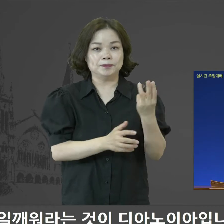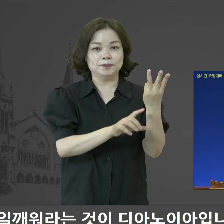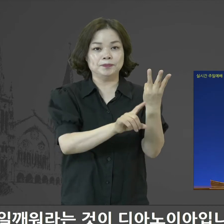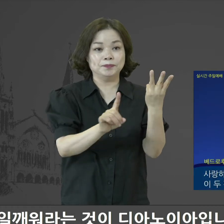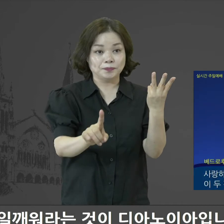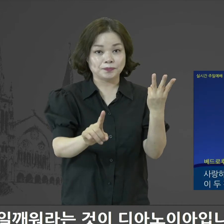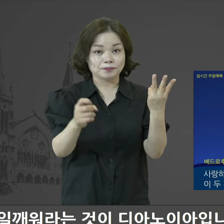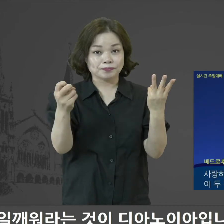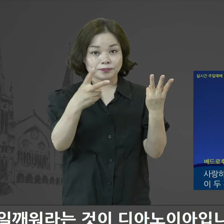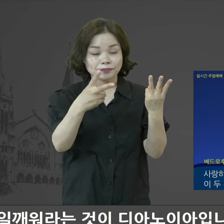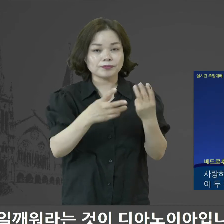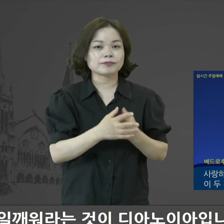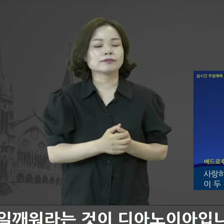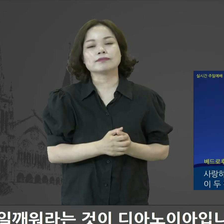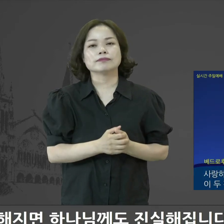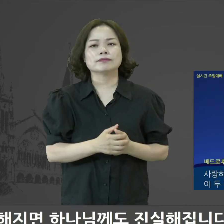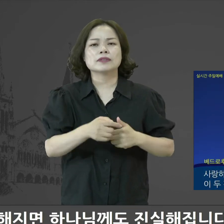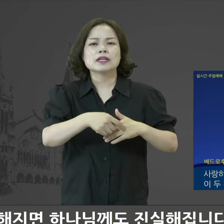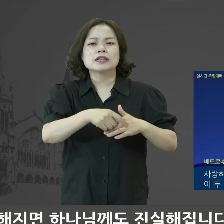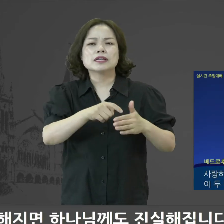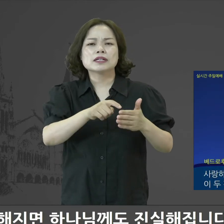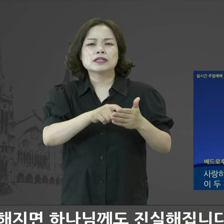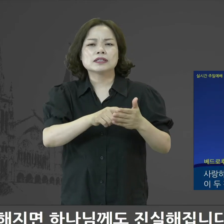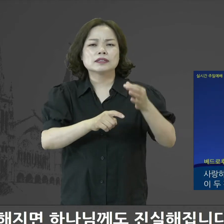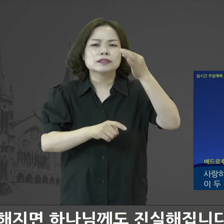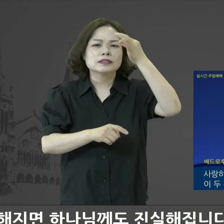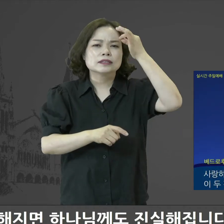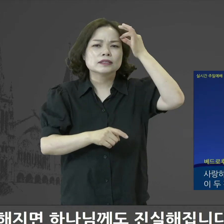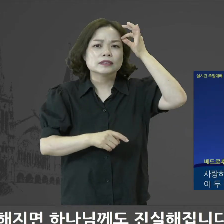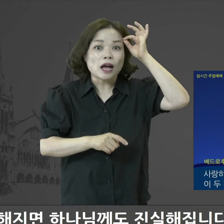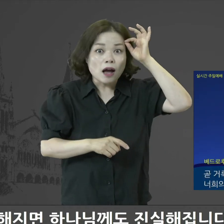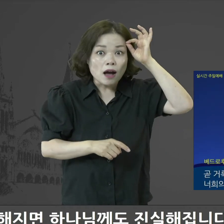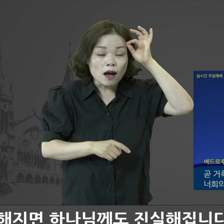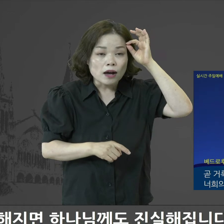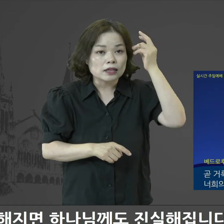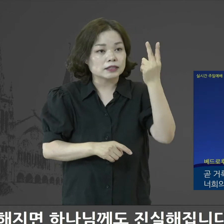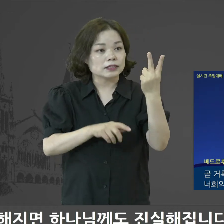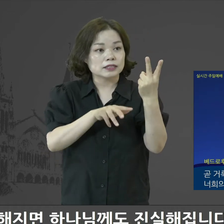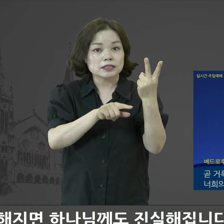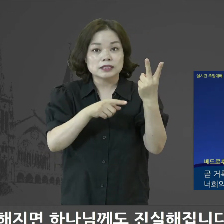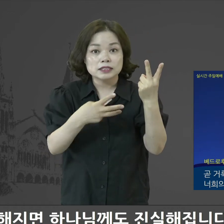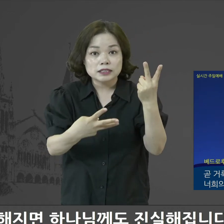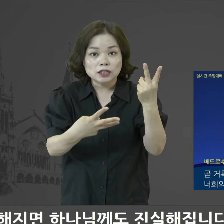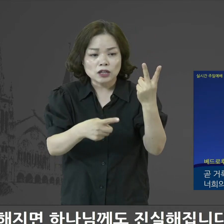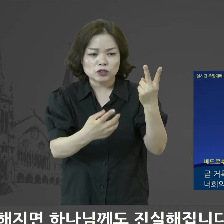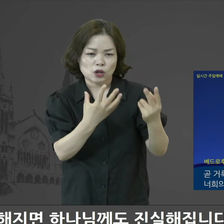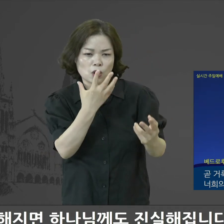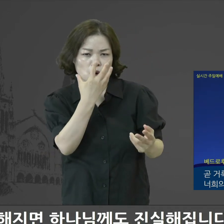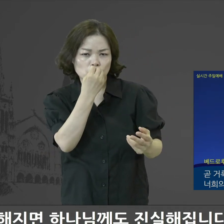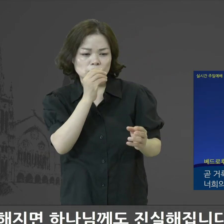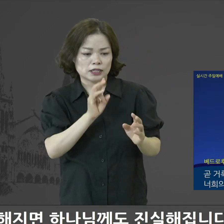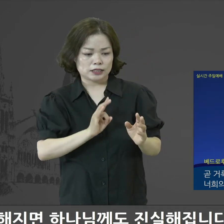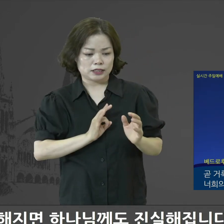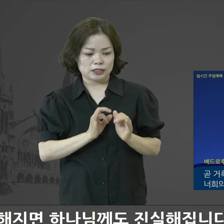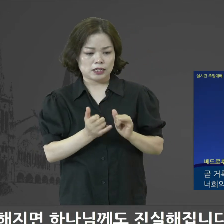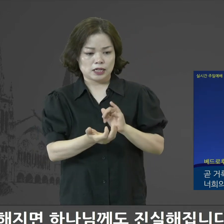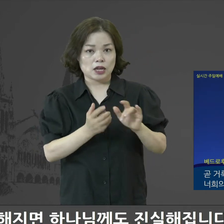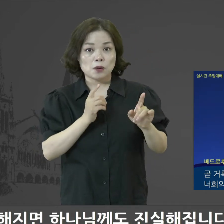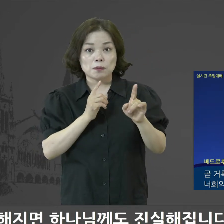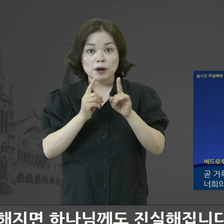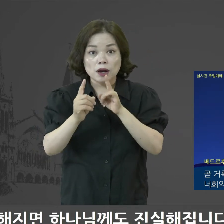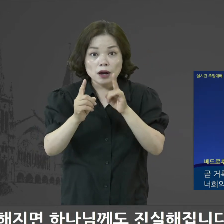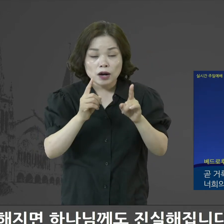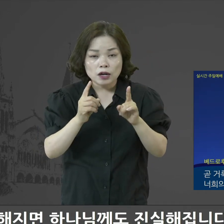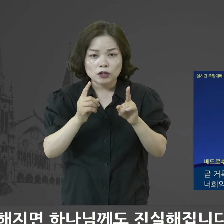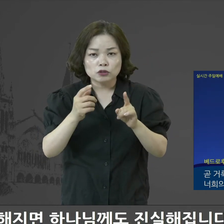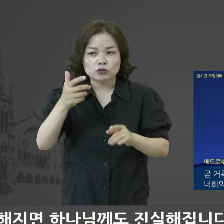1절 다시 올려주시고요. 마음을 일깨워 생각나게 하여 2절로 가보십시오. 그 거룩한 선지자들이 예언한